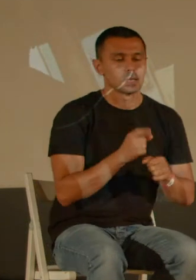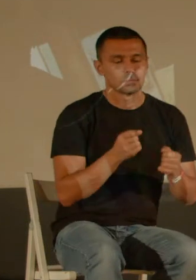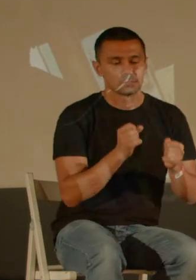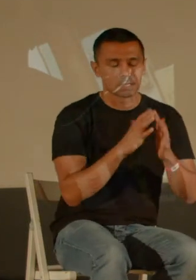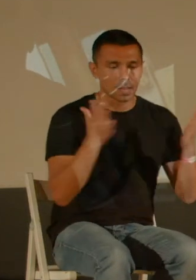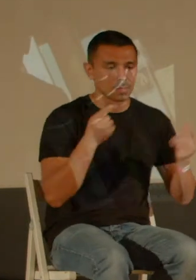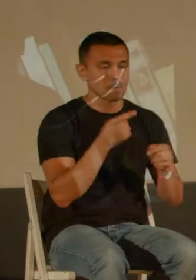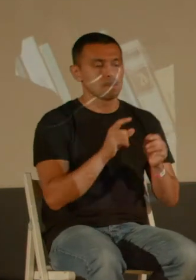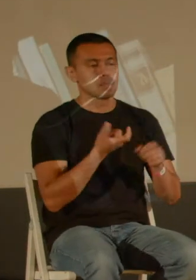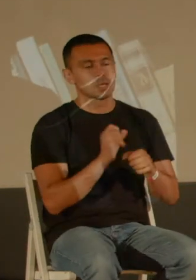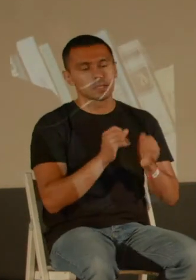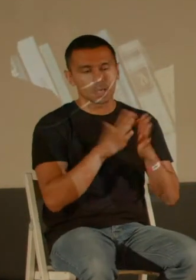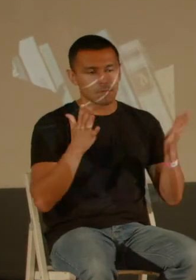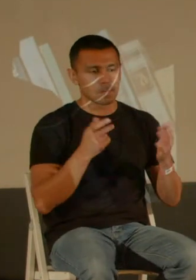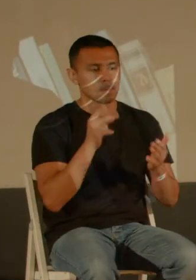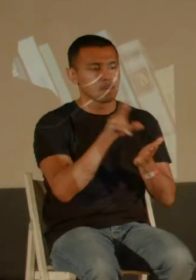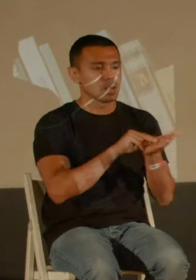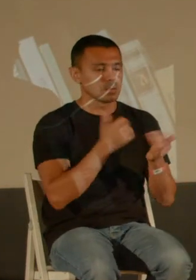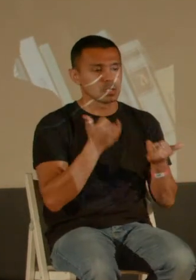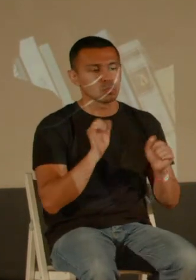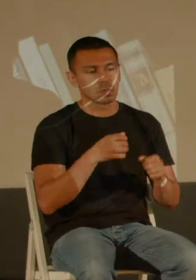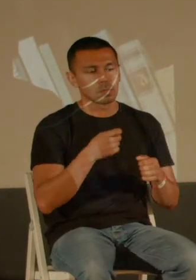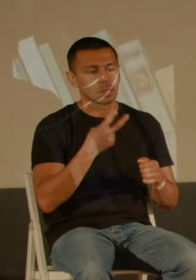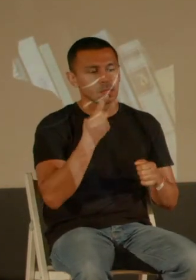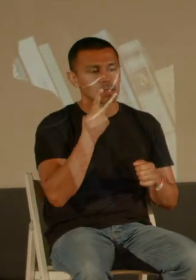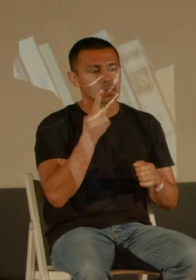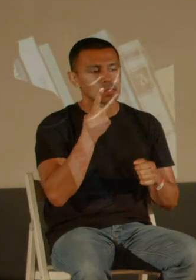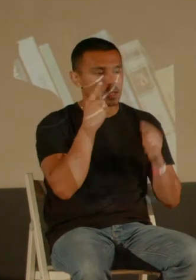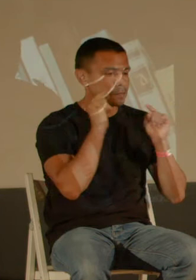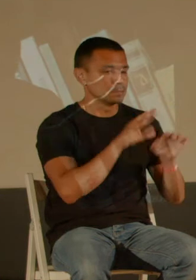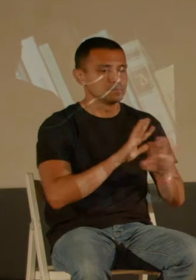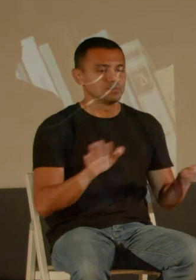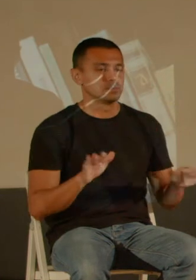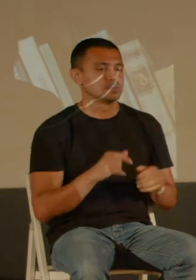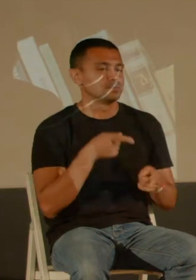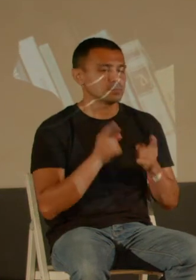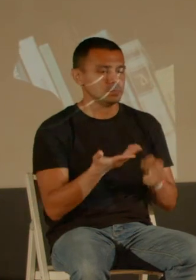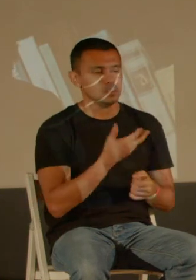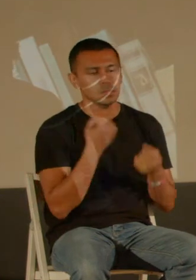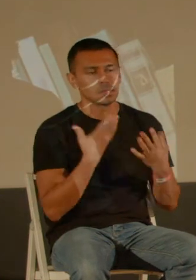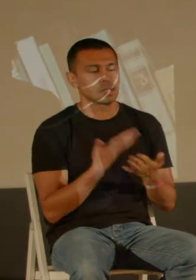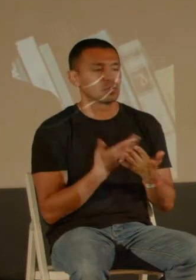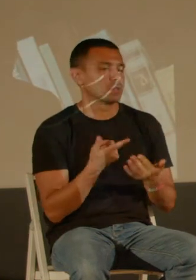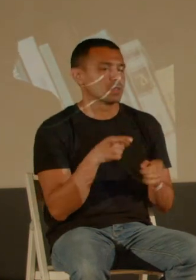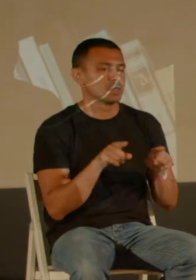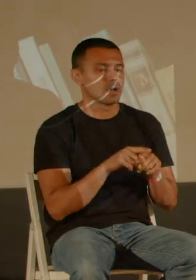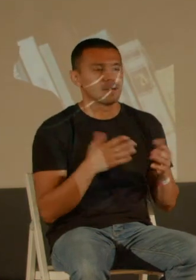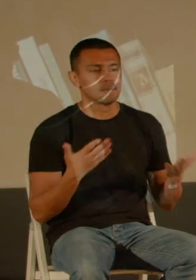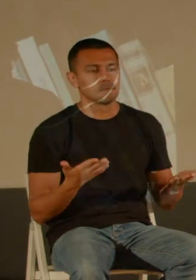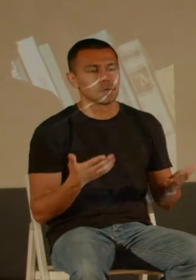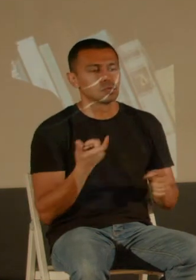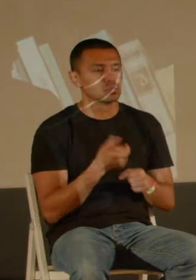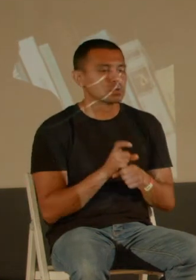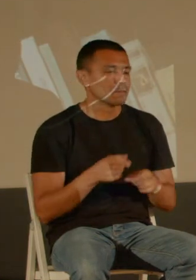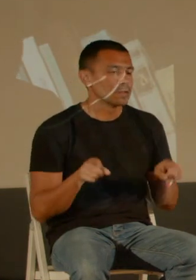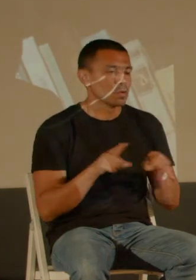яскраве, і там більш яскраві приклади, яких ми зараз вже можемо не зауважувати. Ну і насправді мені просто здається, що ми якось так в